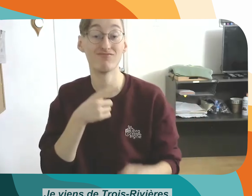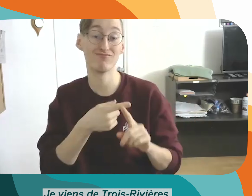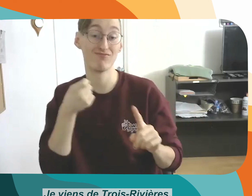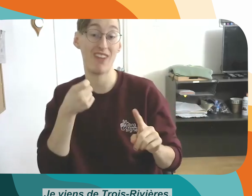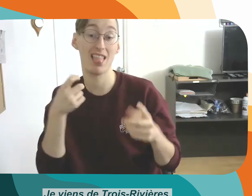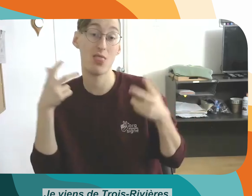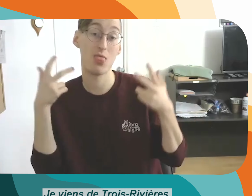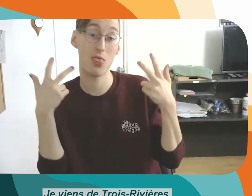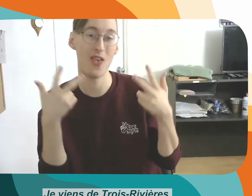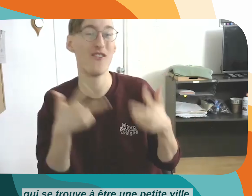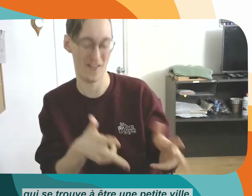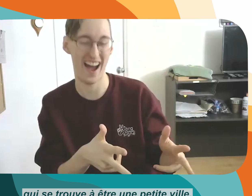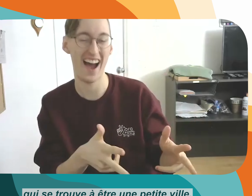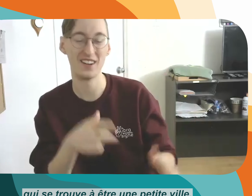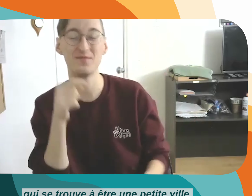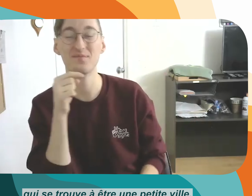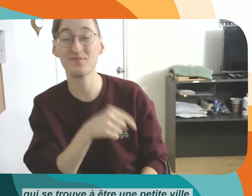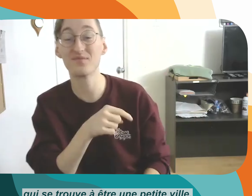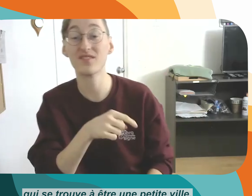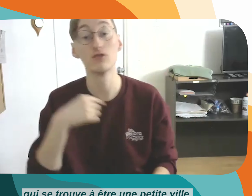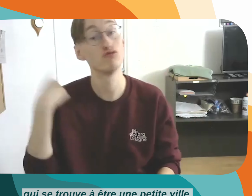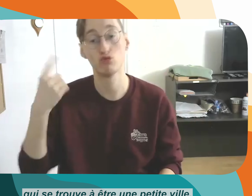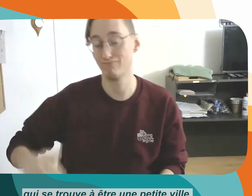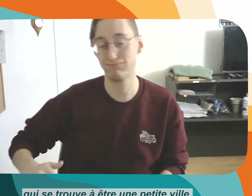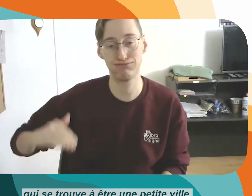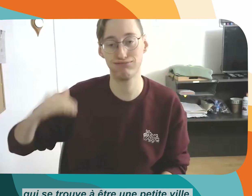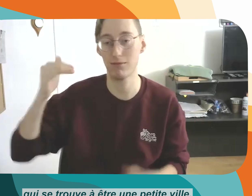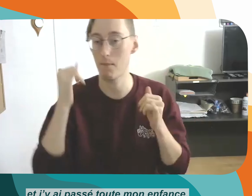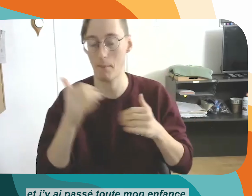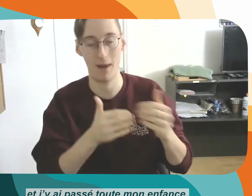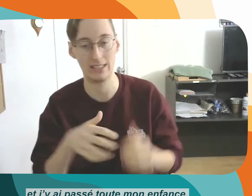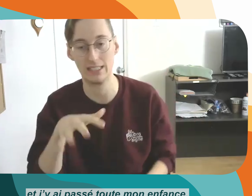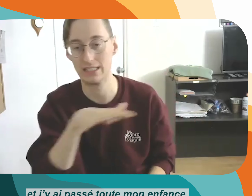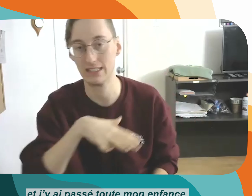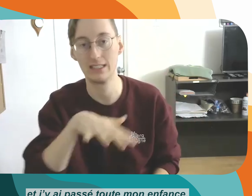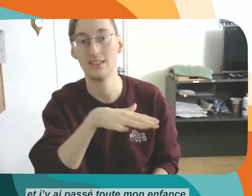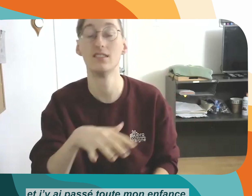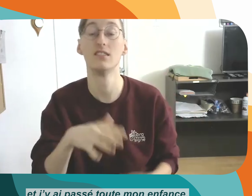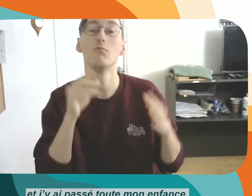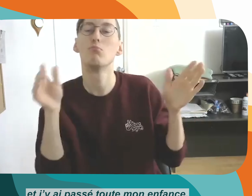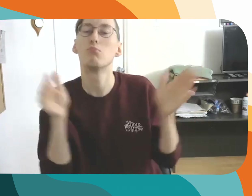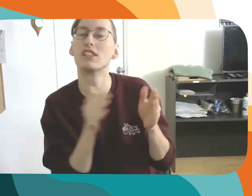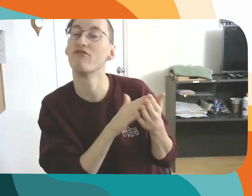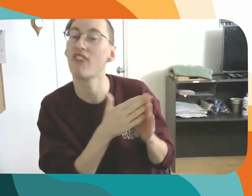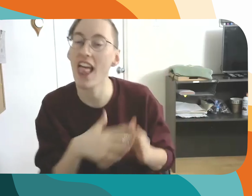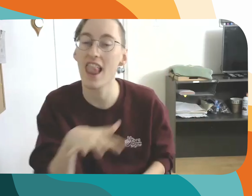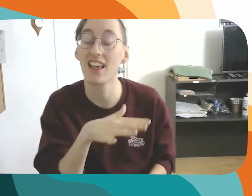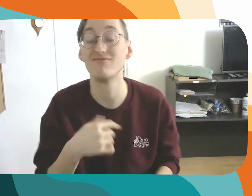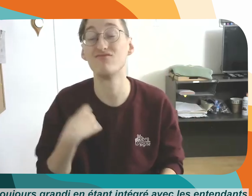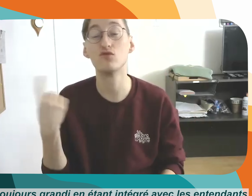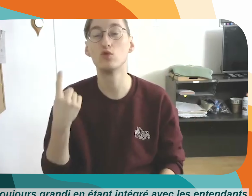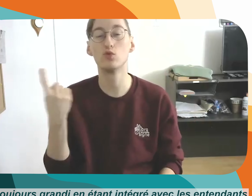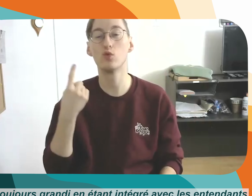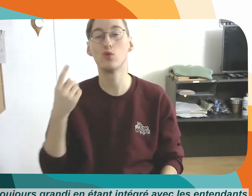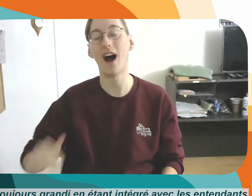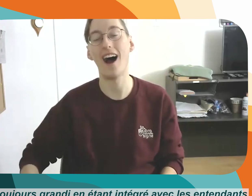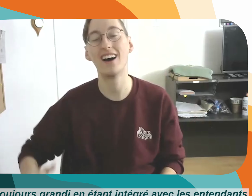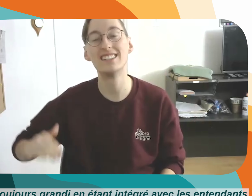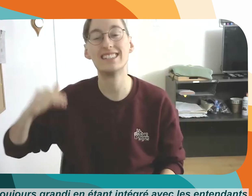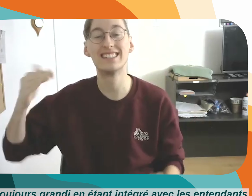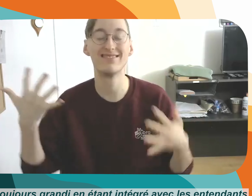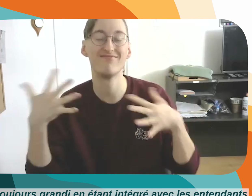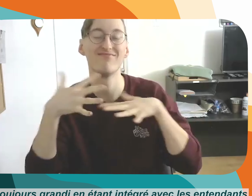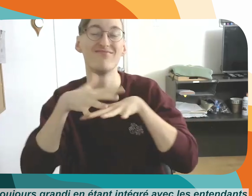Je viens de Trois-Rivières qui se trouve être une petite ville et j'y ai passé toute mon enfance. J'y ai toujours